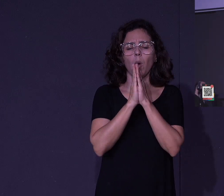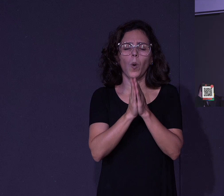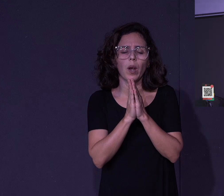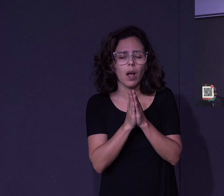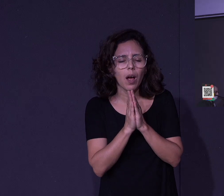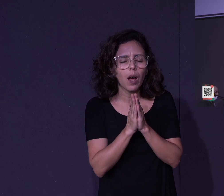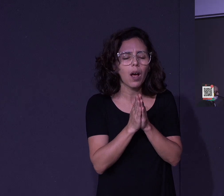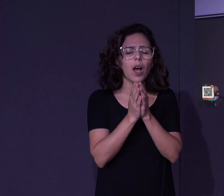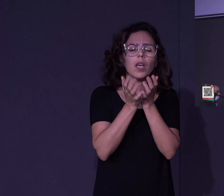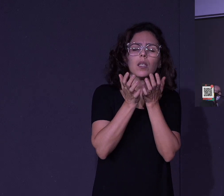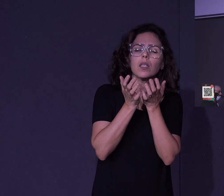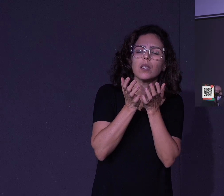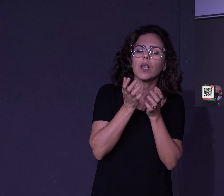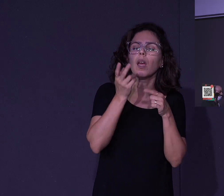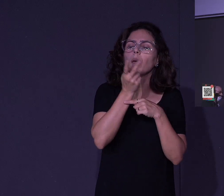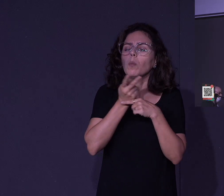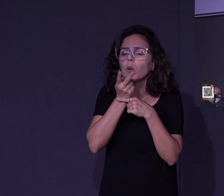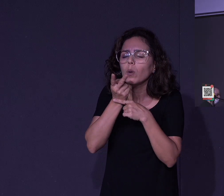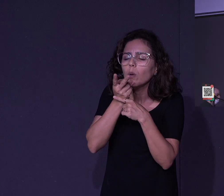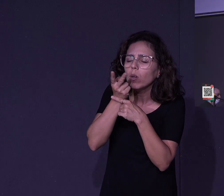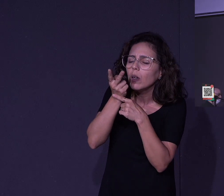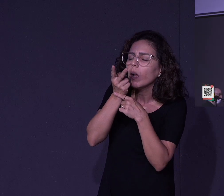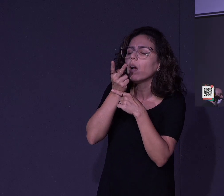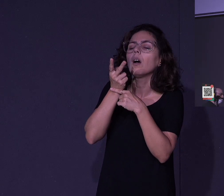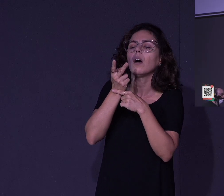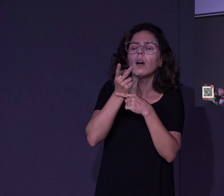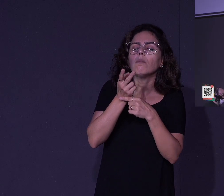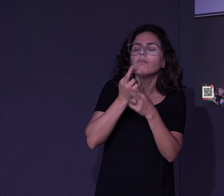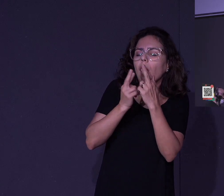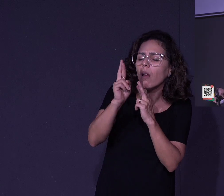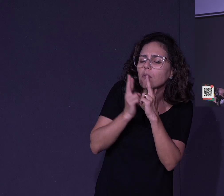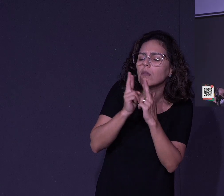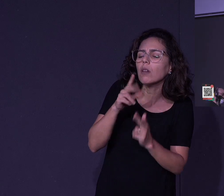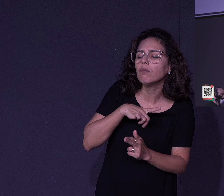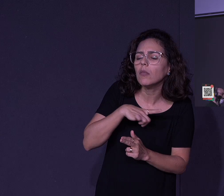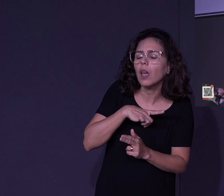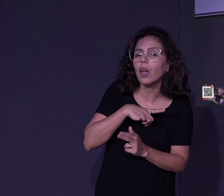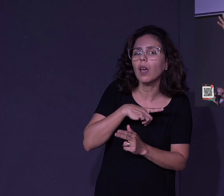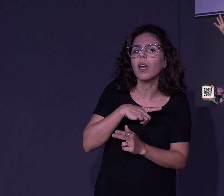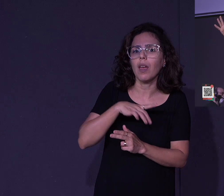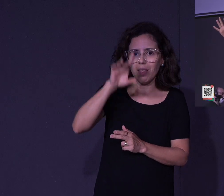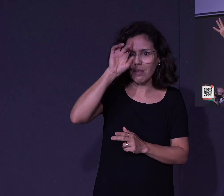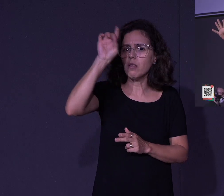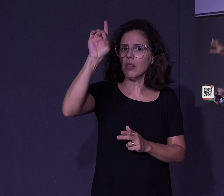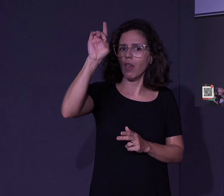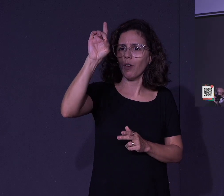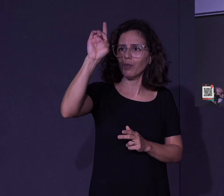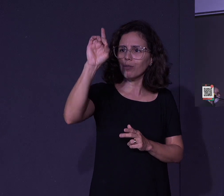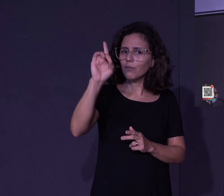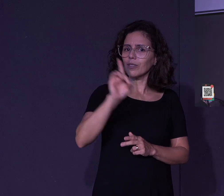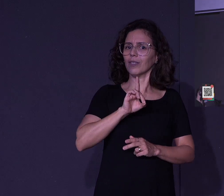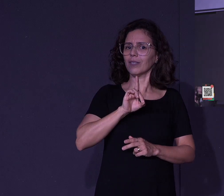irmão, porque eu e você não somos nada não, irmão. A gente é um sopro, os nossos dias são como sombra que passam.